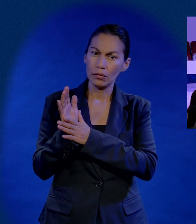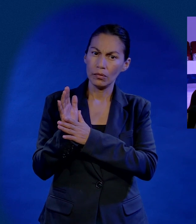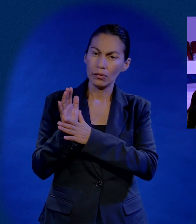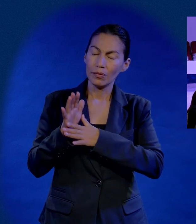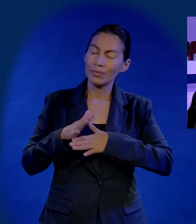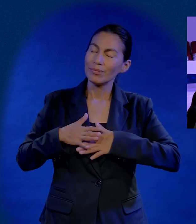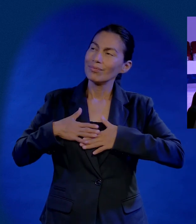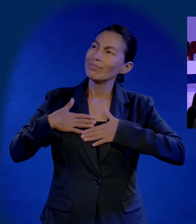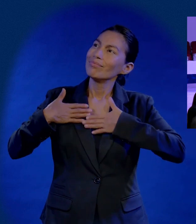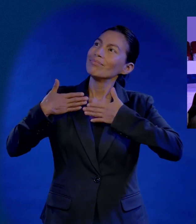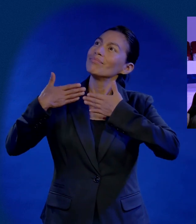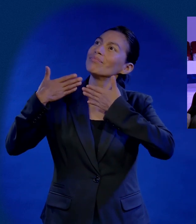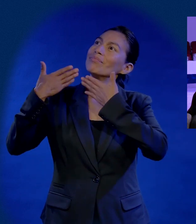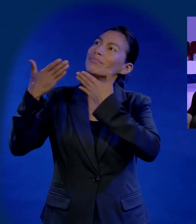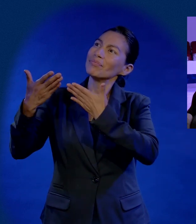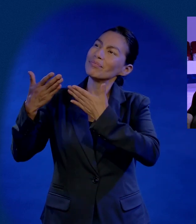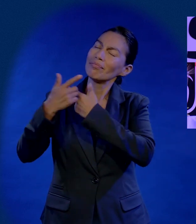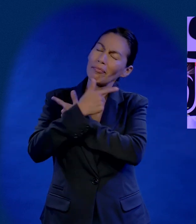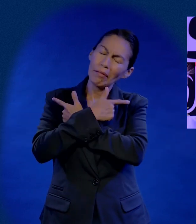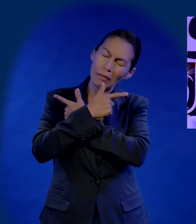prisa,